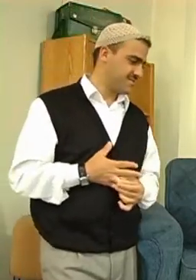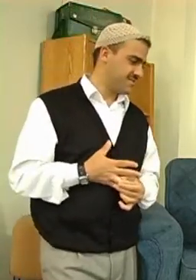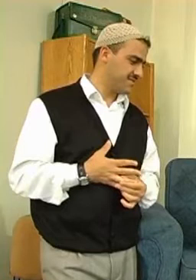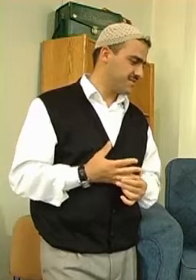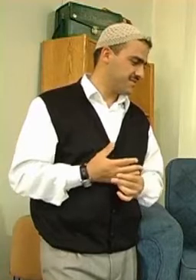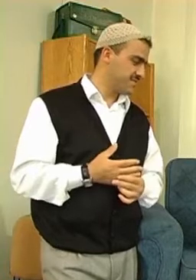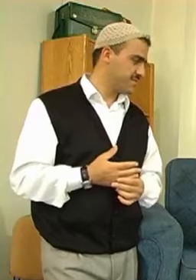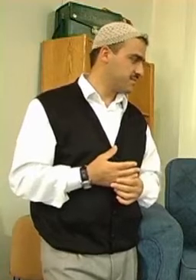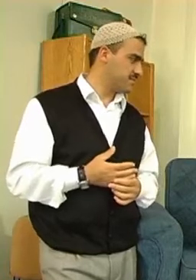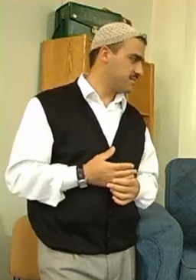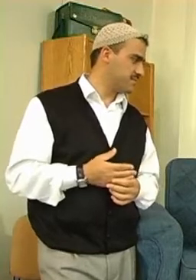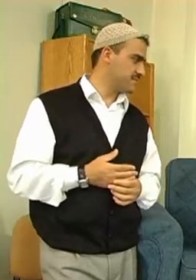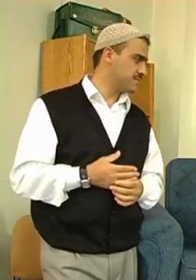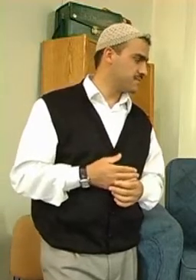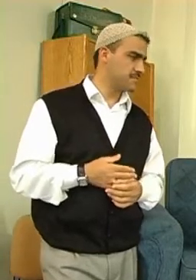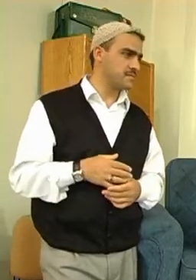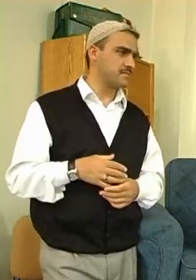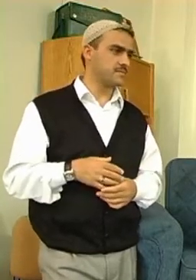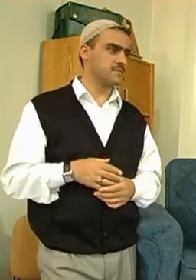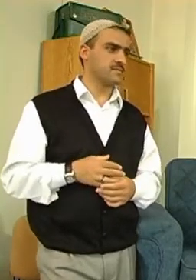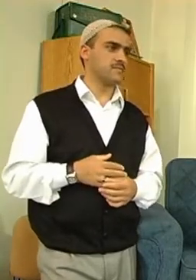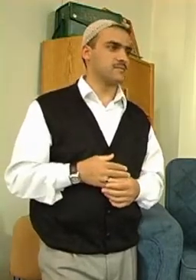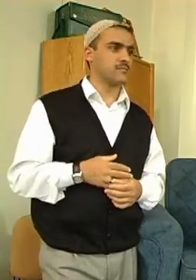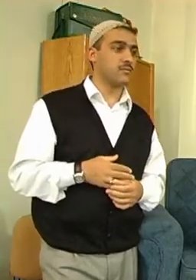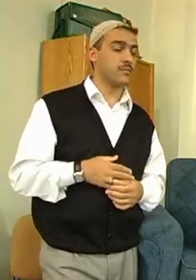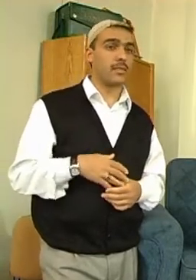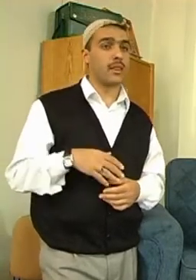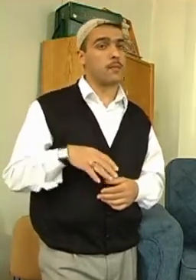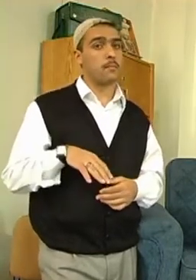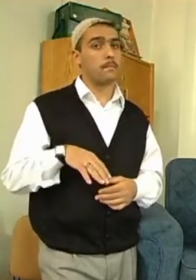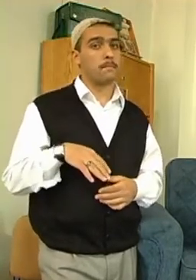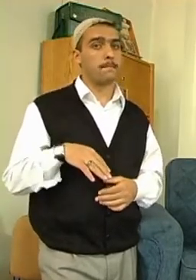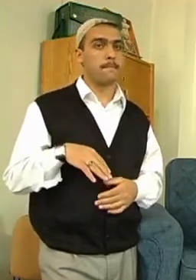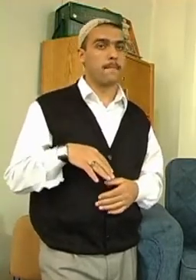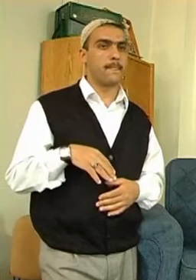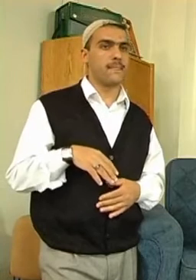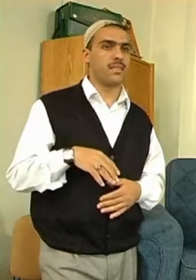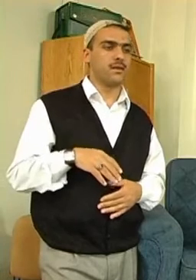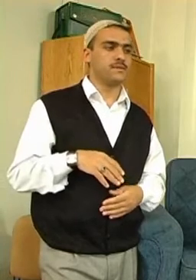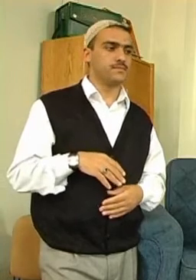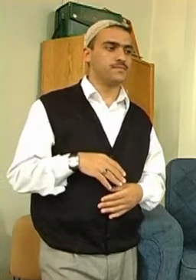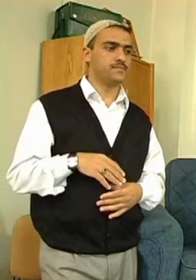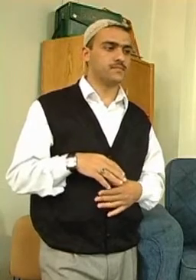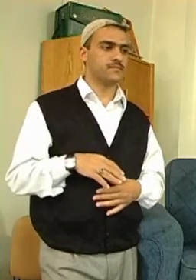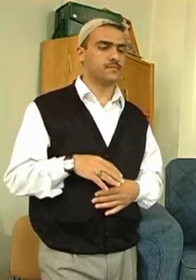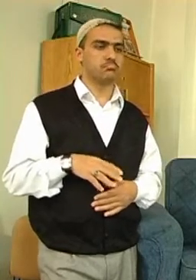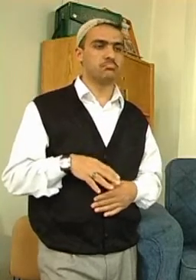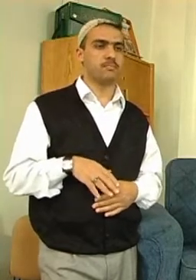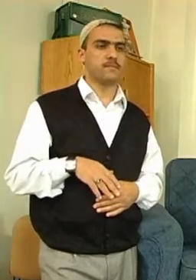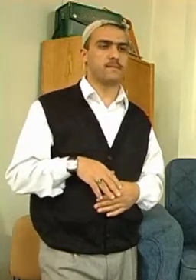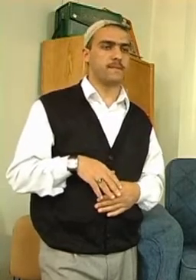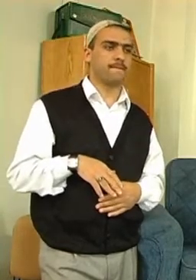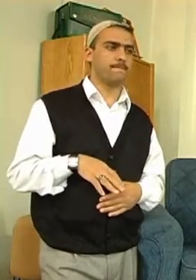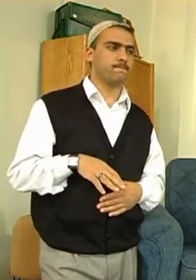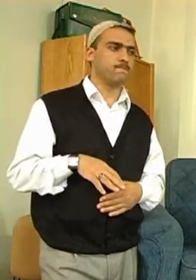Belki bazen antik olan bir sanat. 1 milyon kıymet aldığı halde maddesi 5 kuruşa